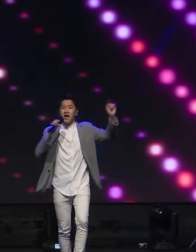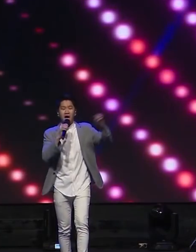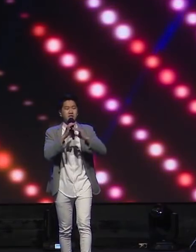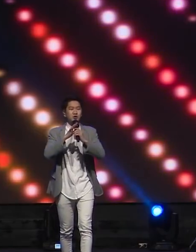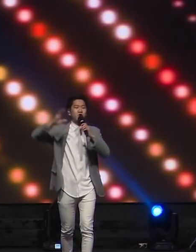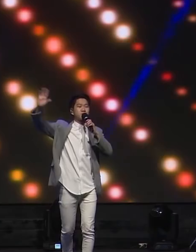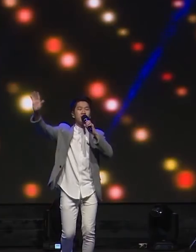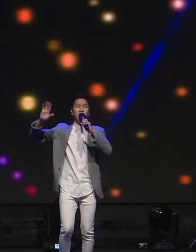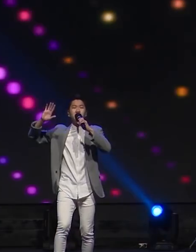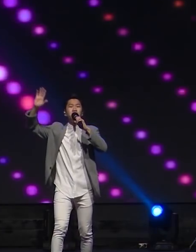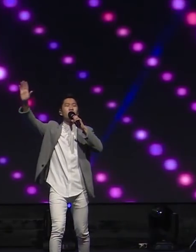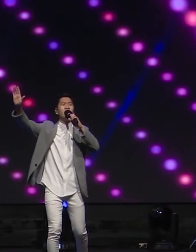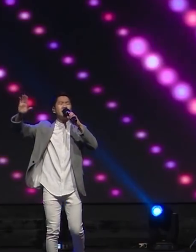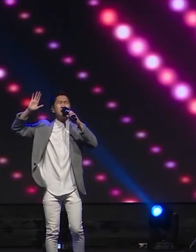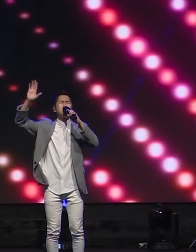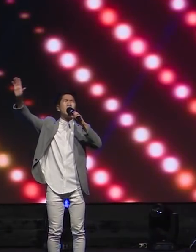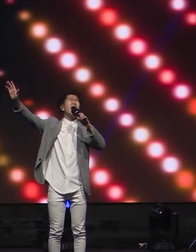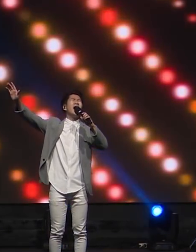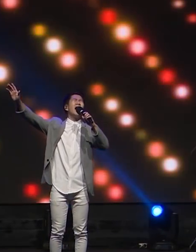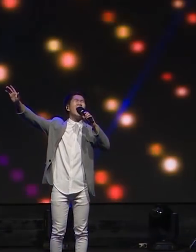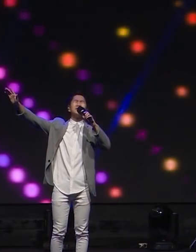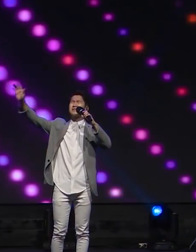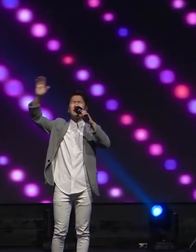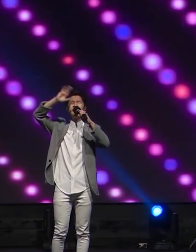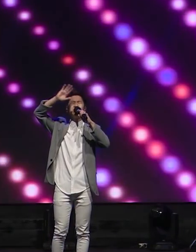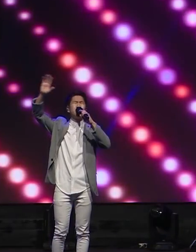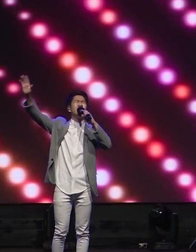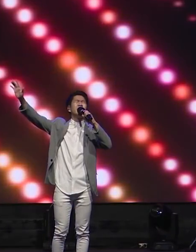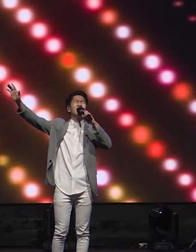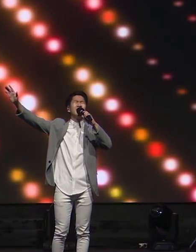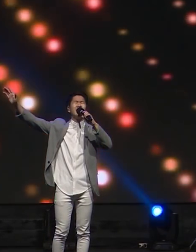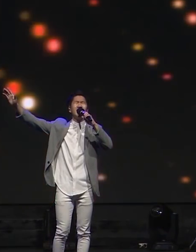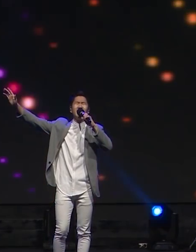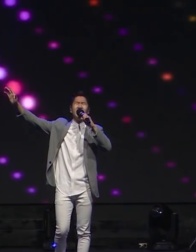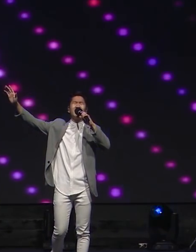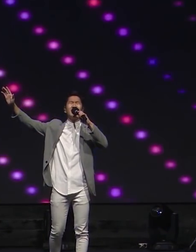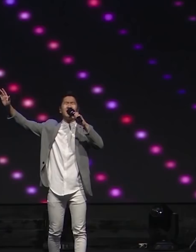rejoice as your spirit dwells in